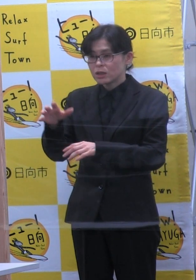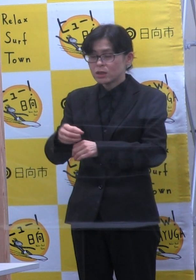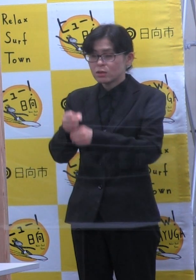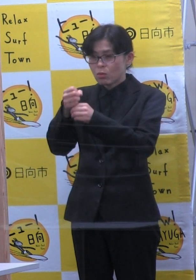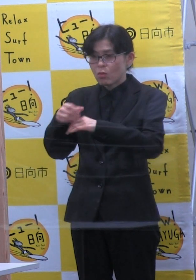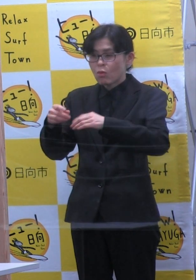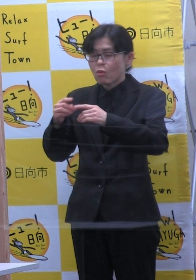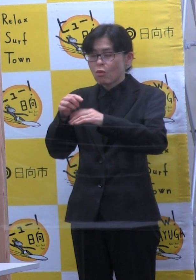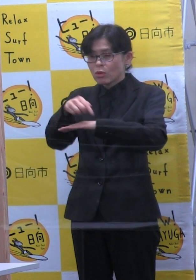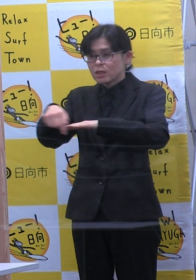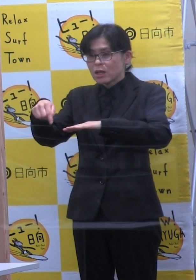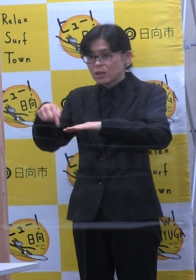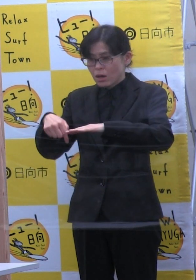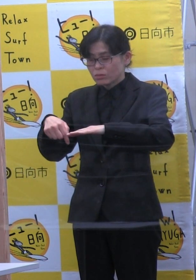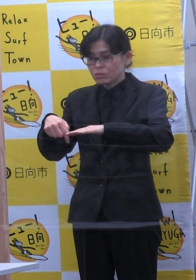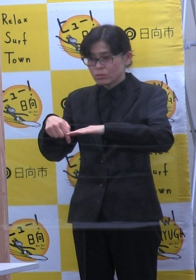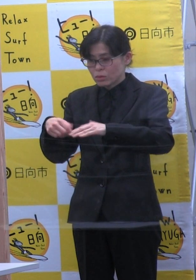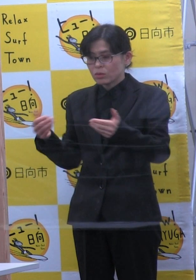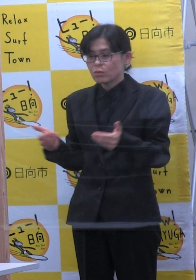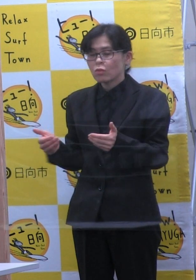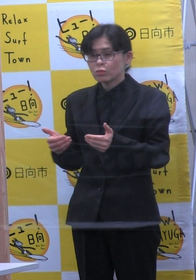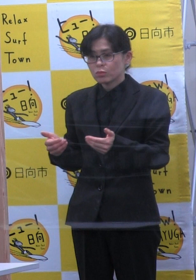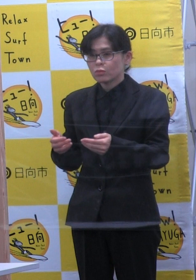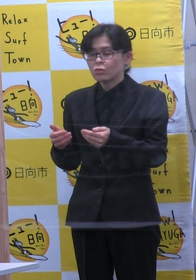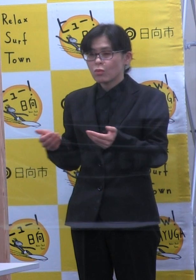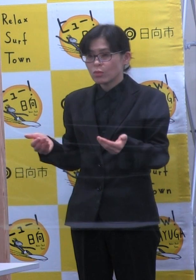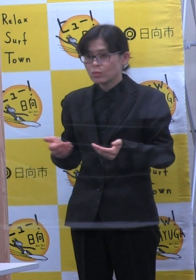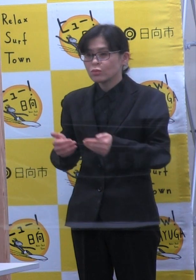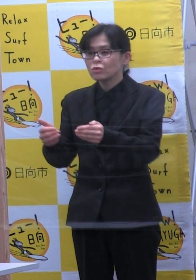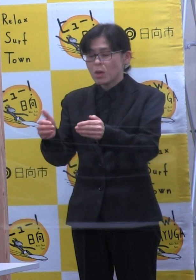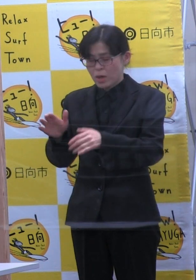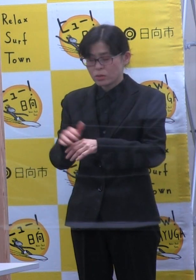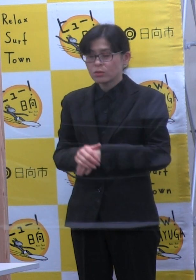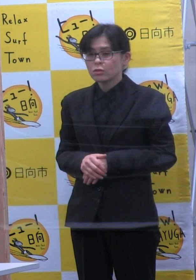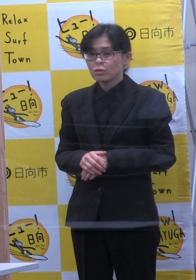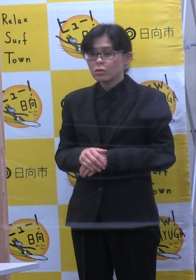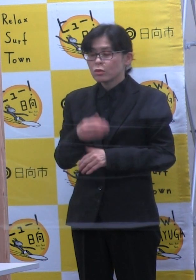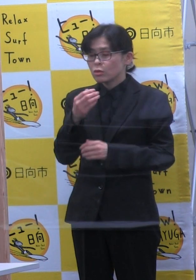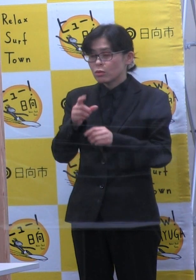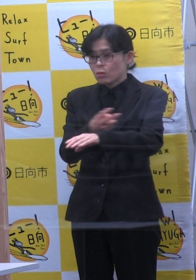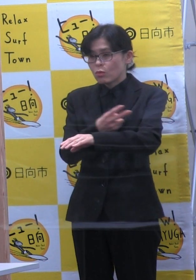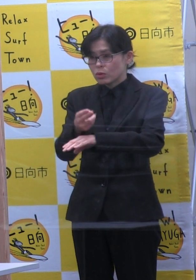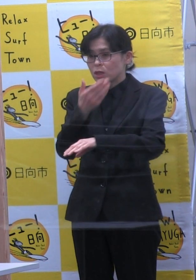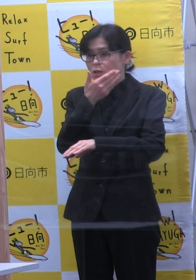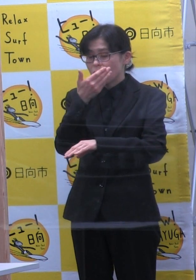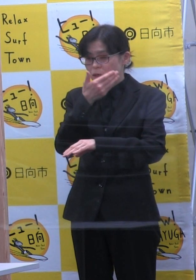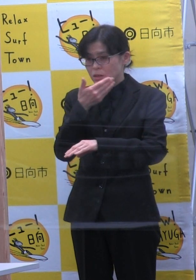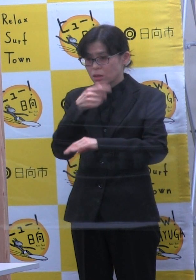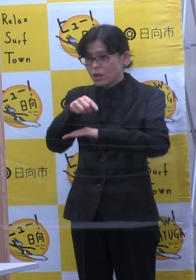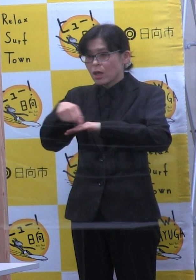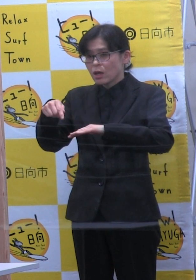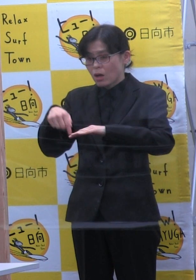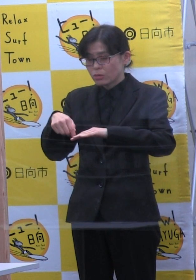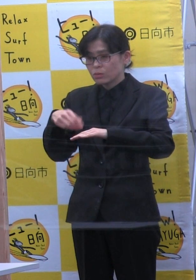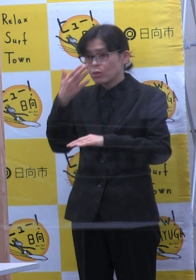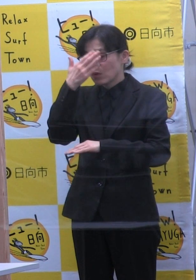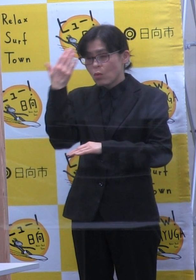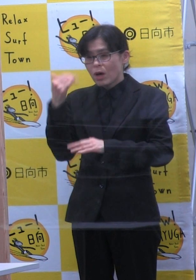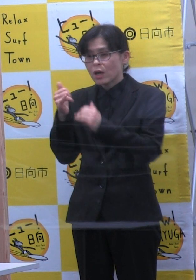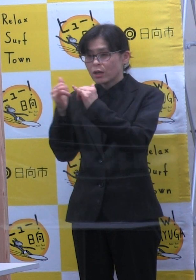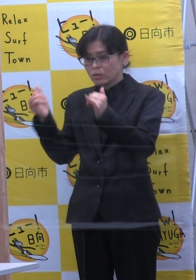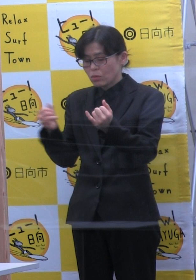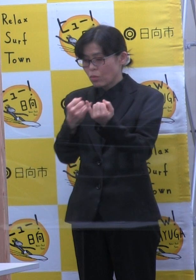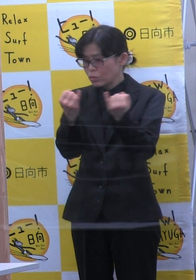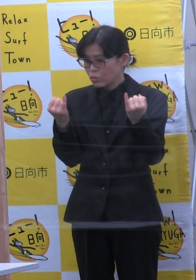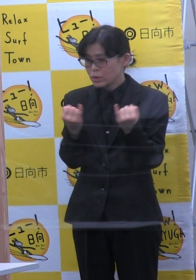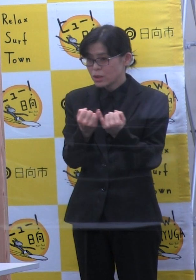推進していきます。特に重点戦略として位置づける若者と女性に